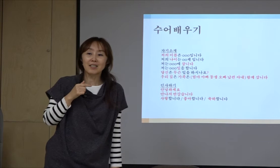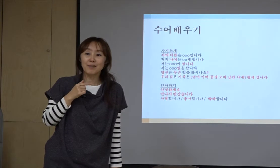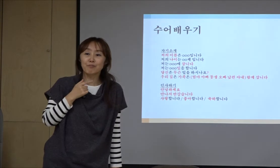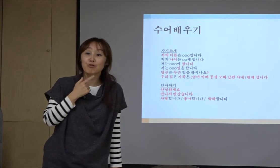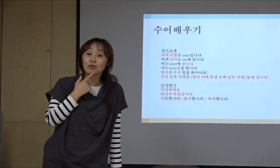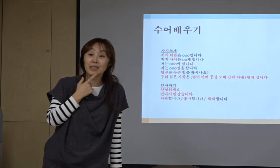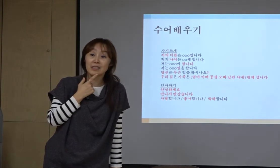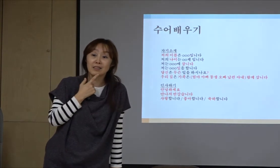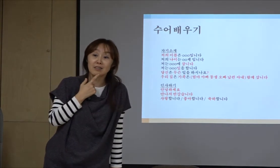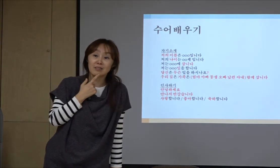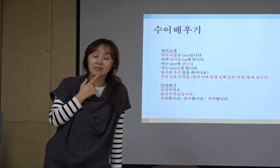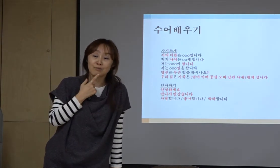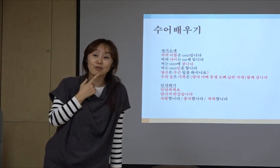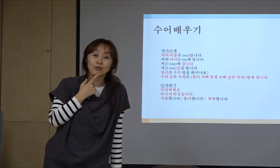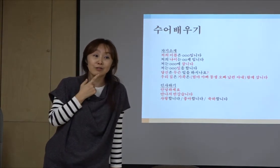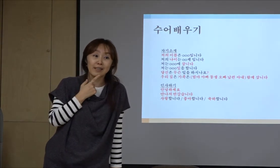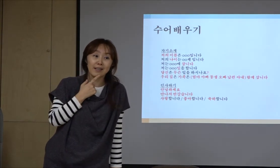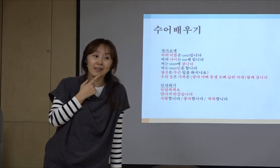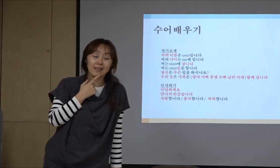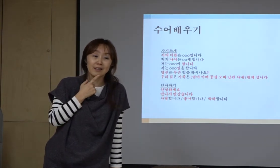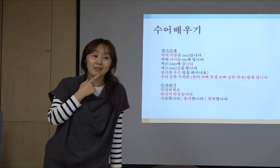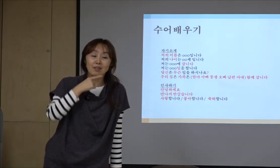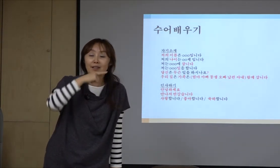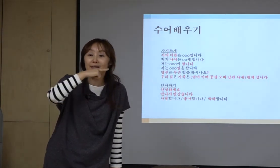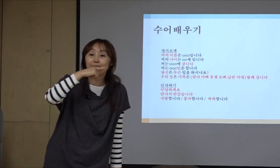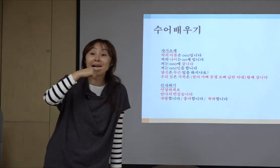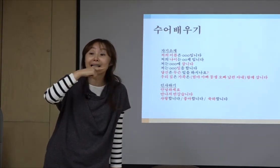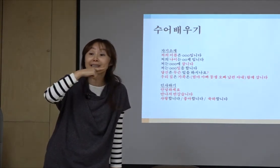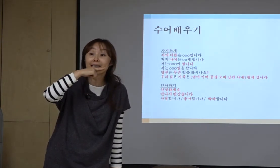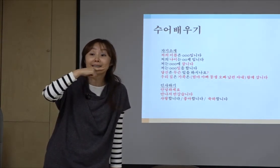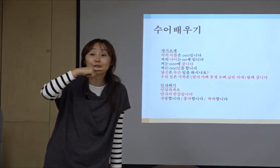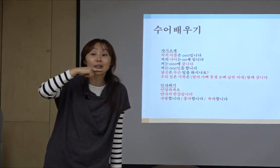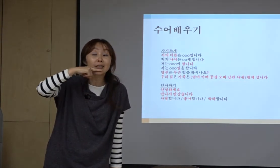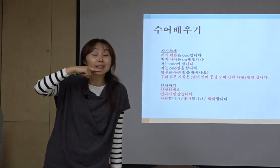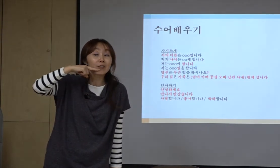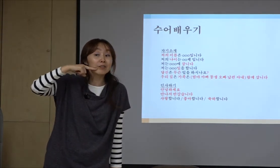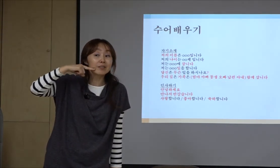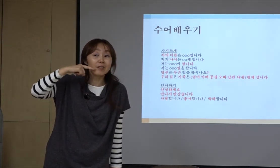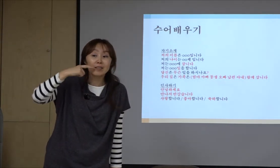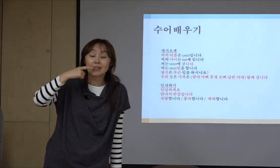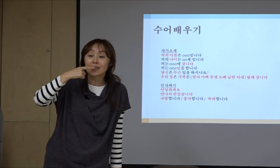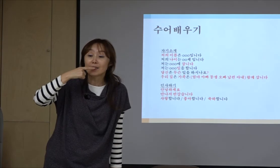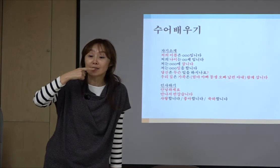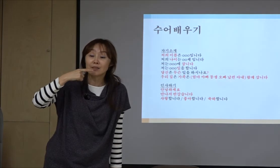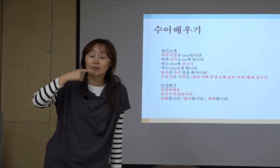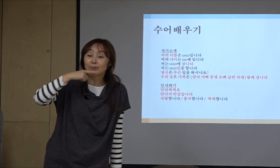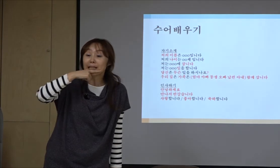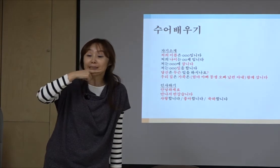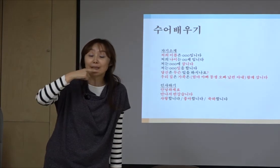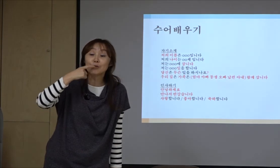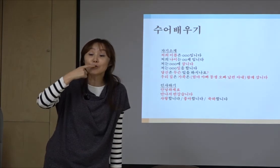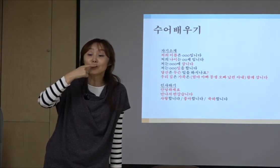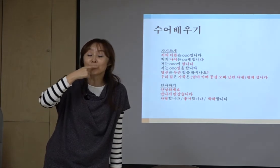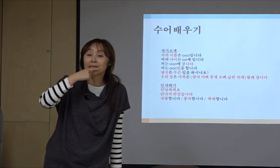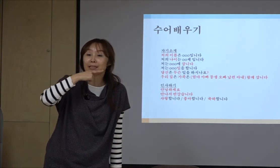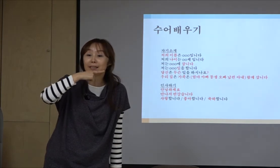상징이 붉은색이잖아요. 붉은색. 그래서 빨갛다라는 수화가 있거든요. 그 빨갛다 입술 밑에다가